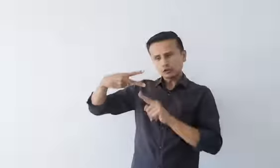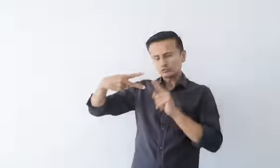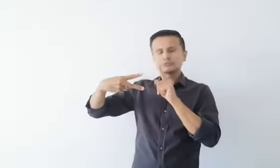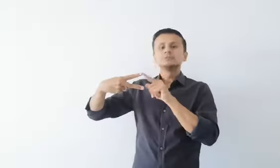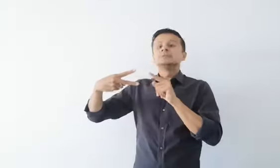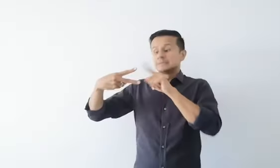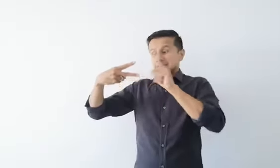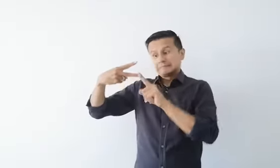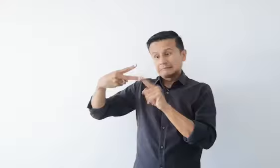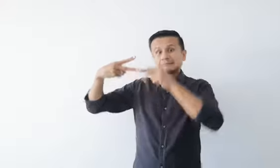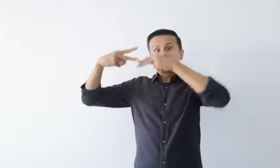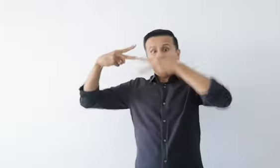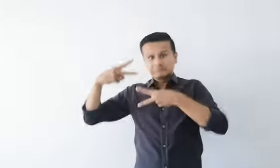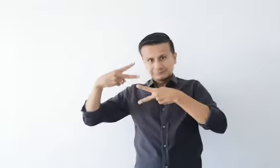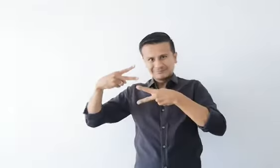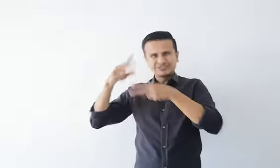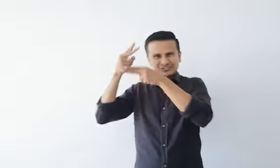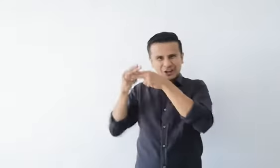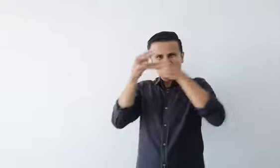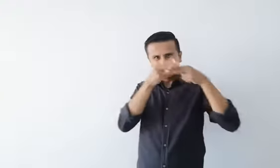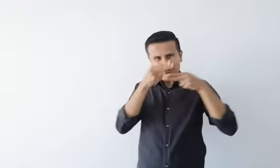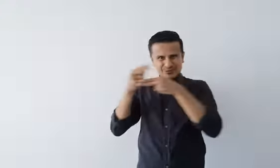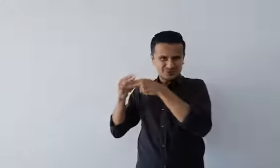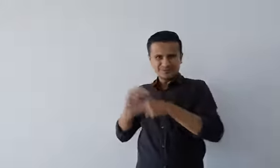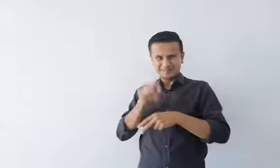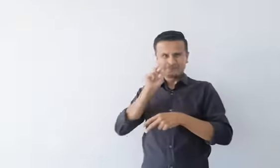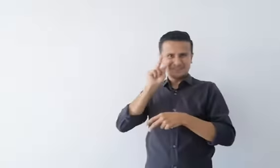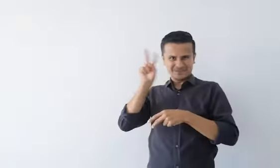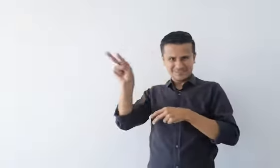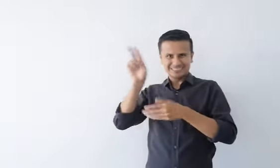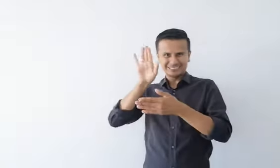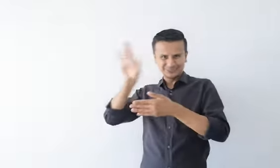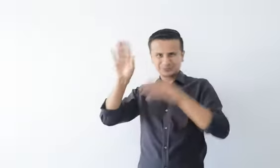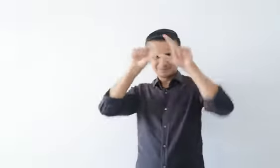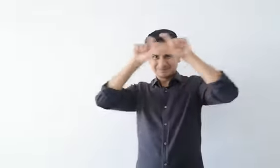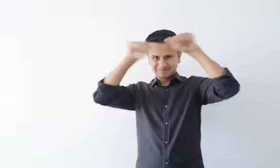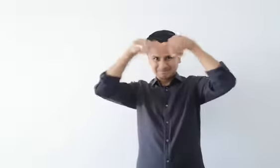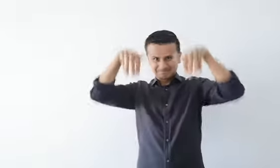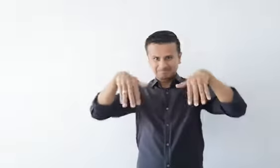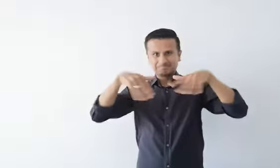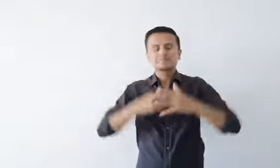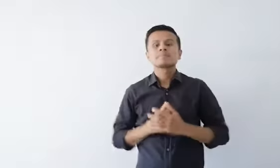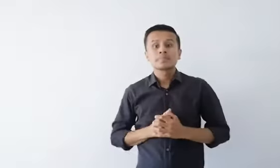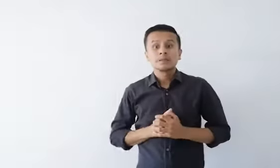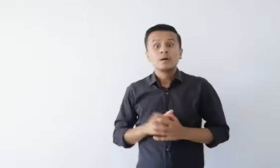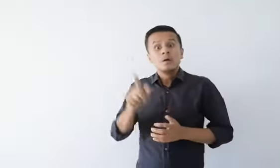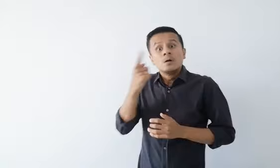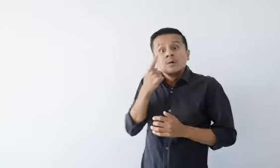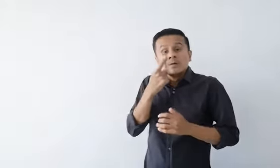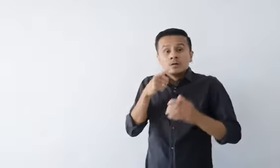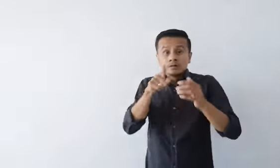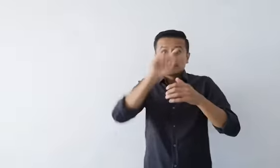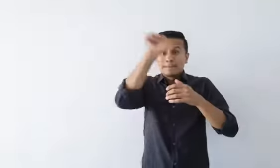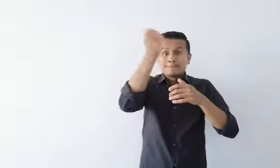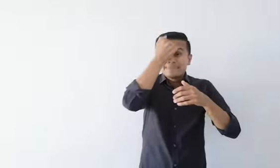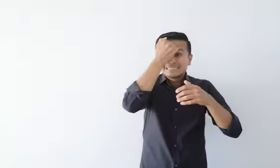se dividirá en dos ramas, la rama simpática y la parasimpática. El sistema nervioso central satisface